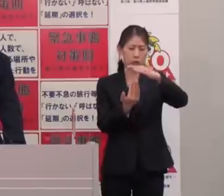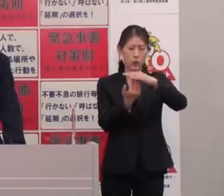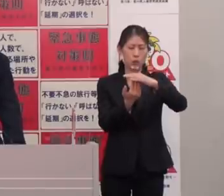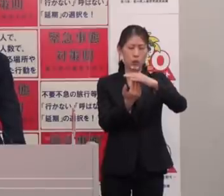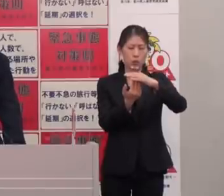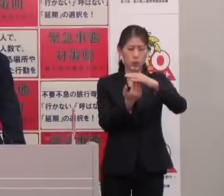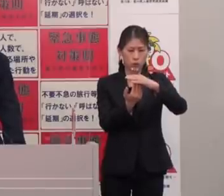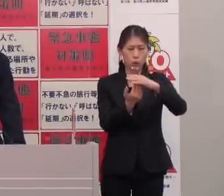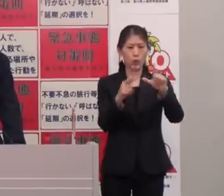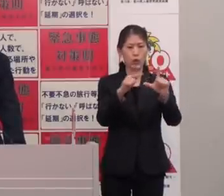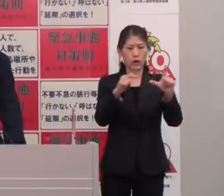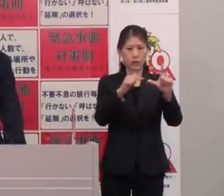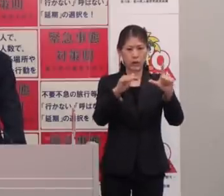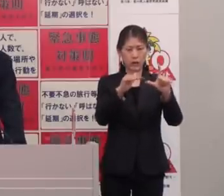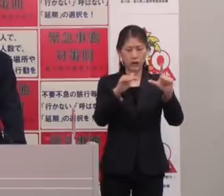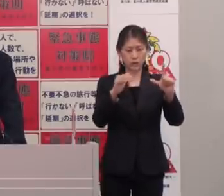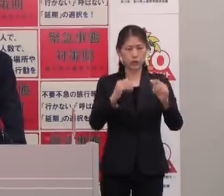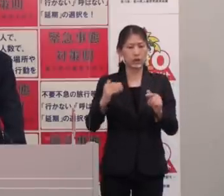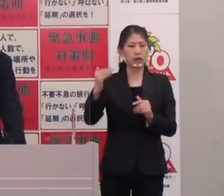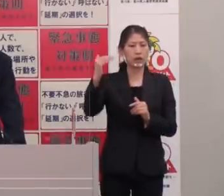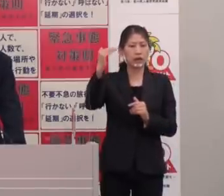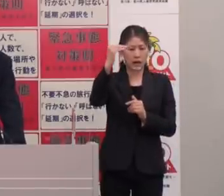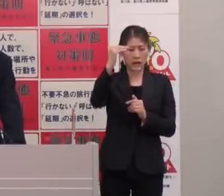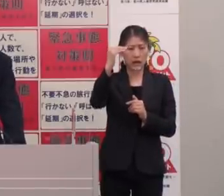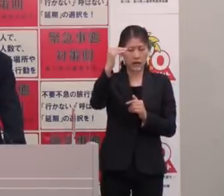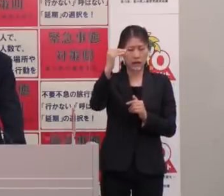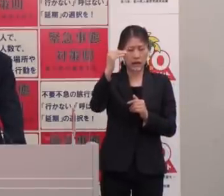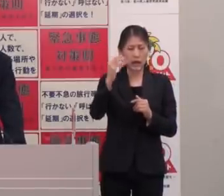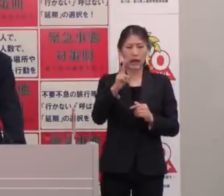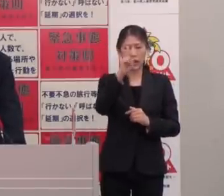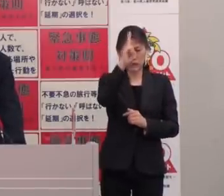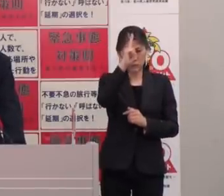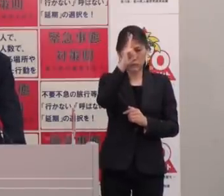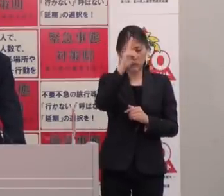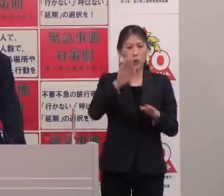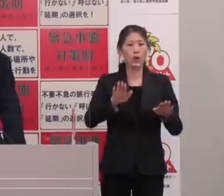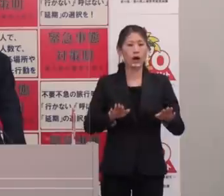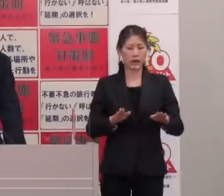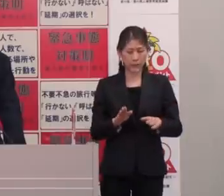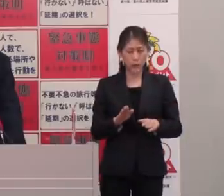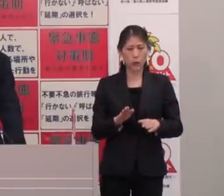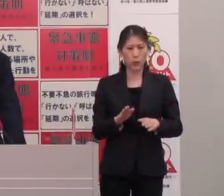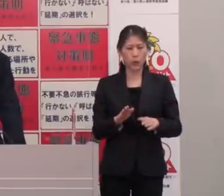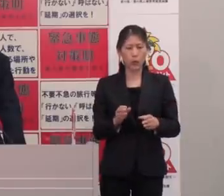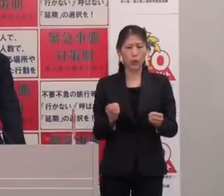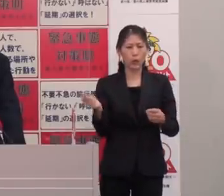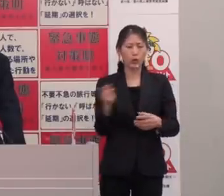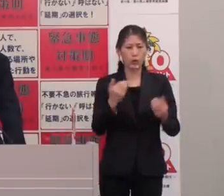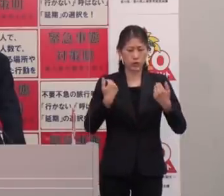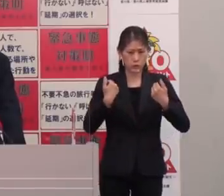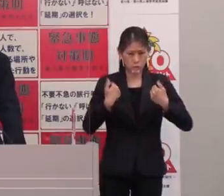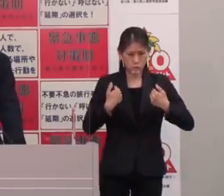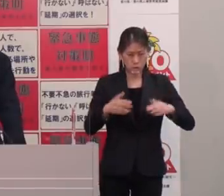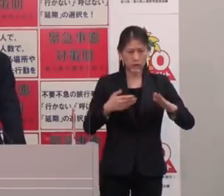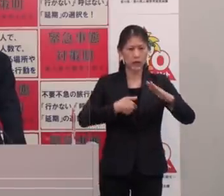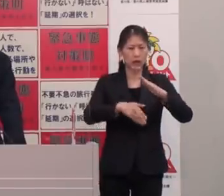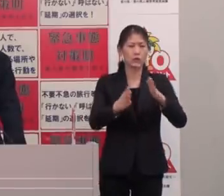策期に移行させ、県民の皆様に日中を含めた不要不急の外出移動の自粛